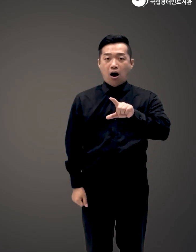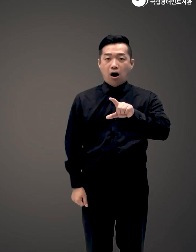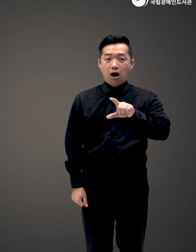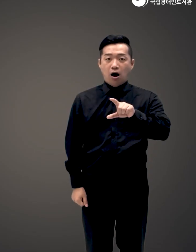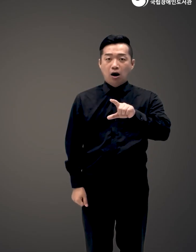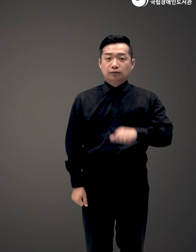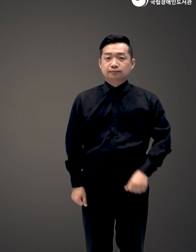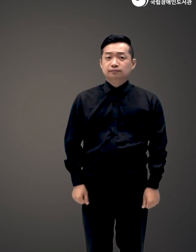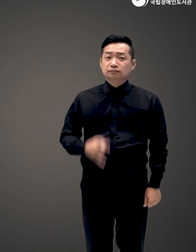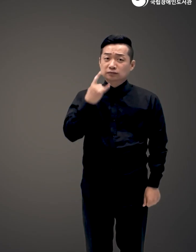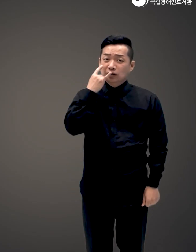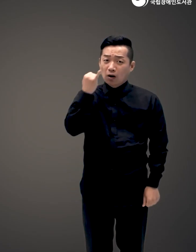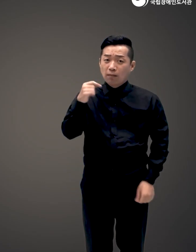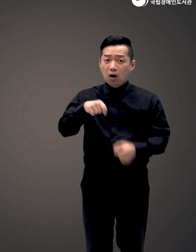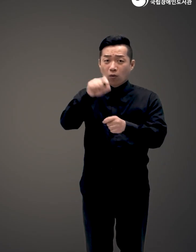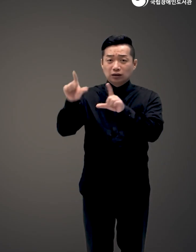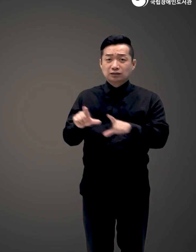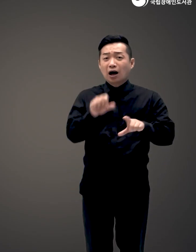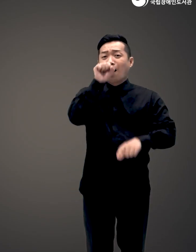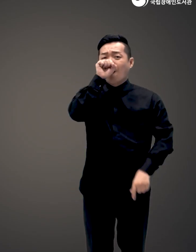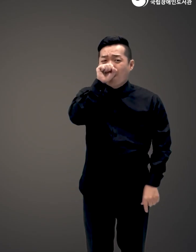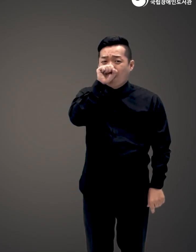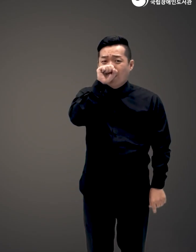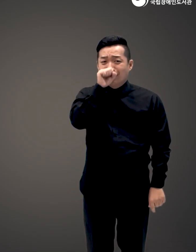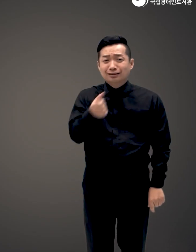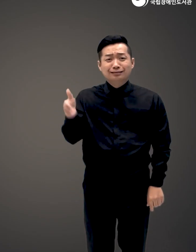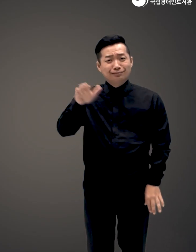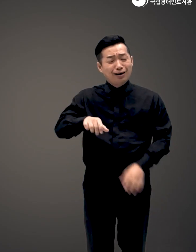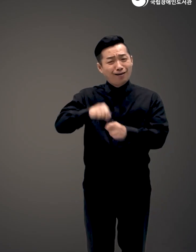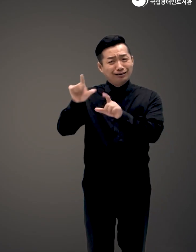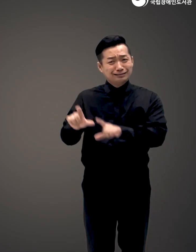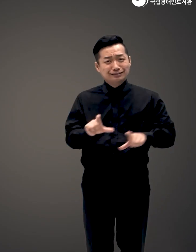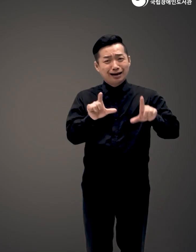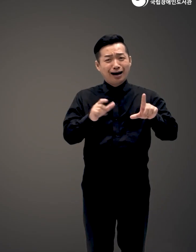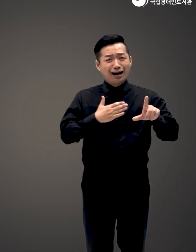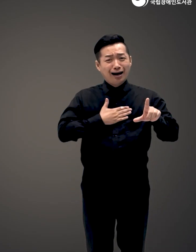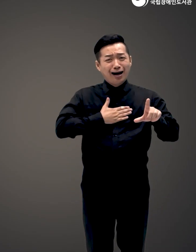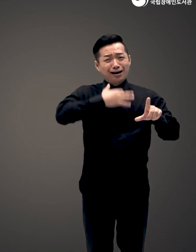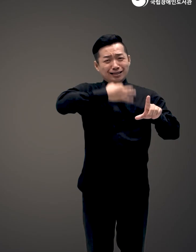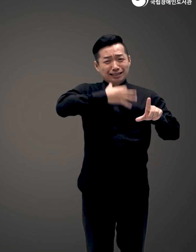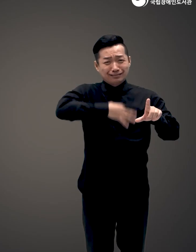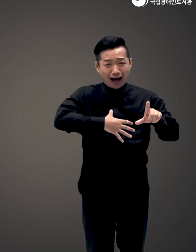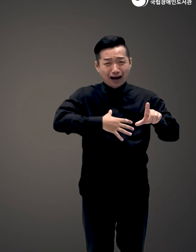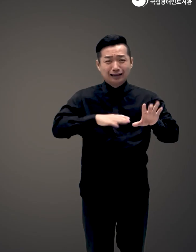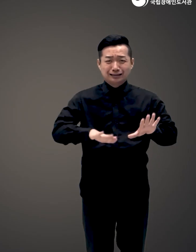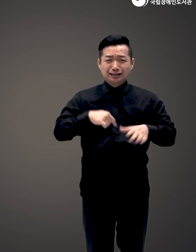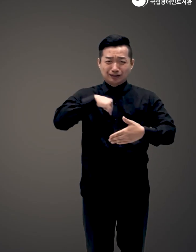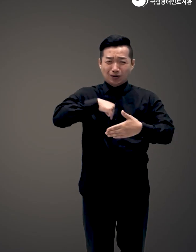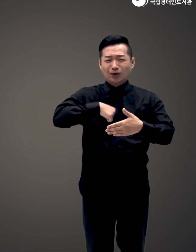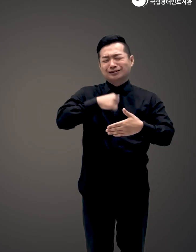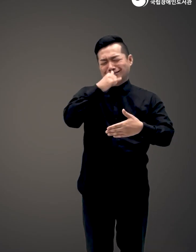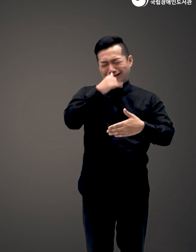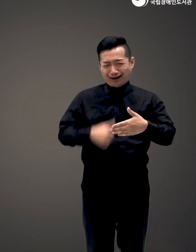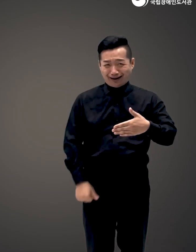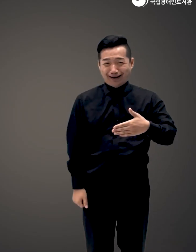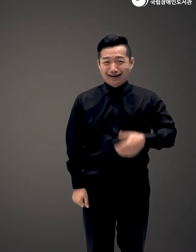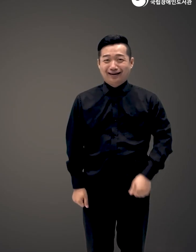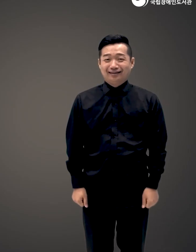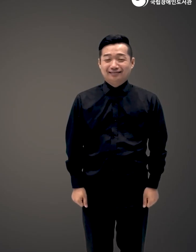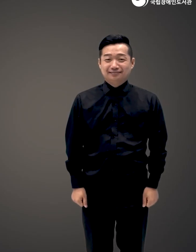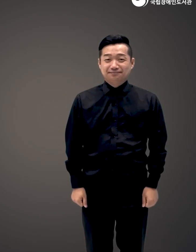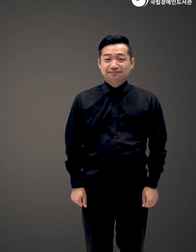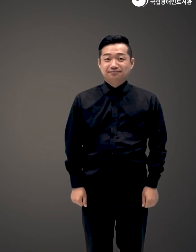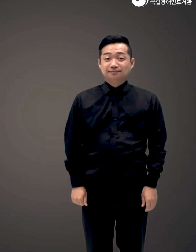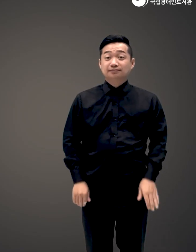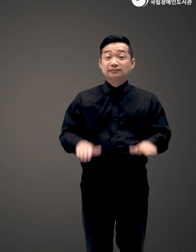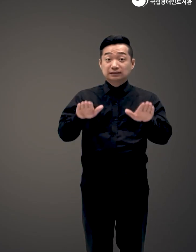들면서 엄마가 오래 사시는 게 좋지만 오래 사신다면 나는 얼마나 힘이 들까 이 생각도 사실 했거든요.